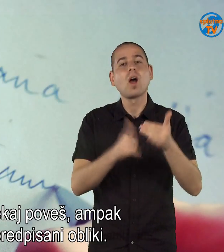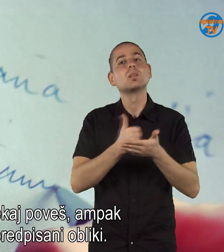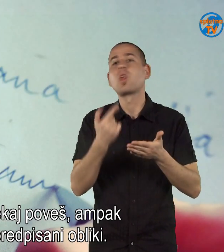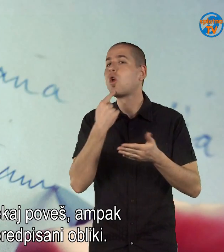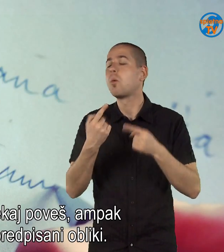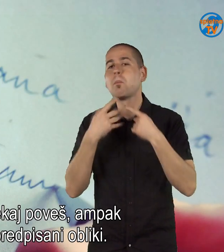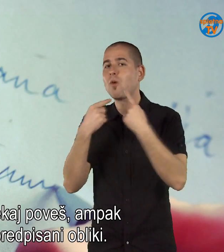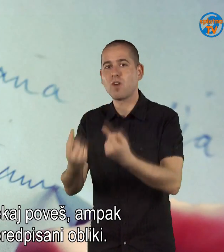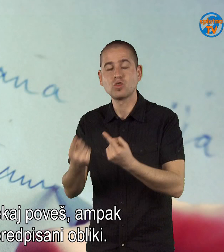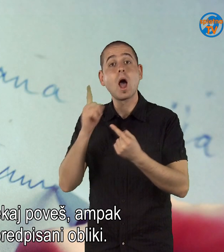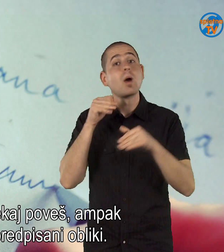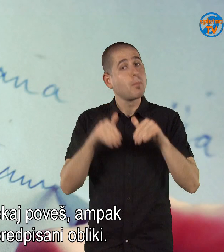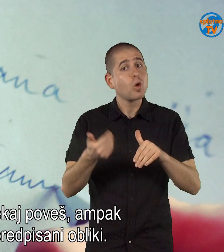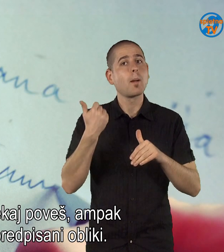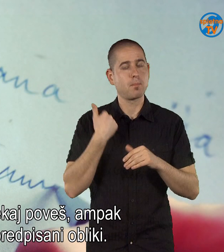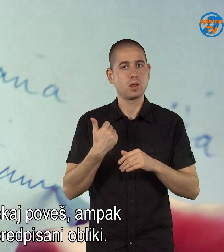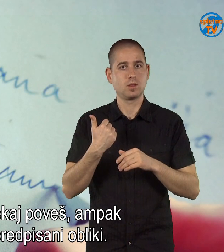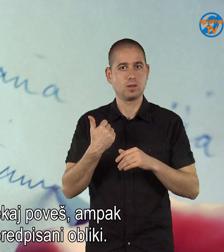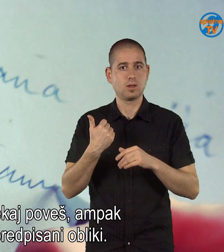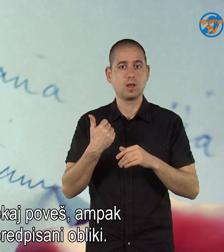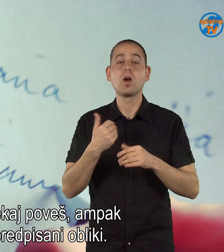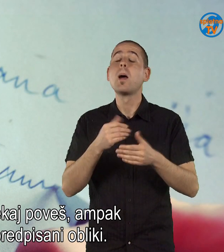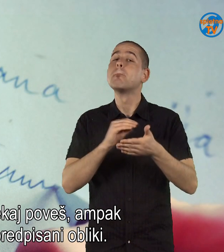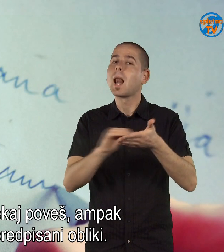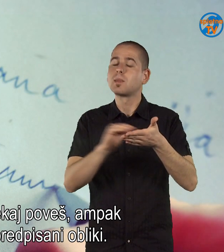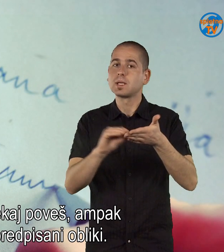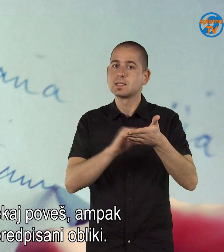nekomu poveš nekaj, ampak mora biti pač v